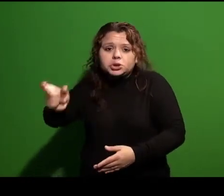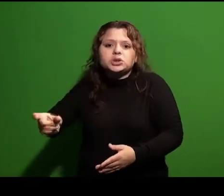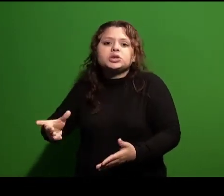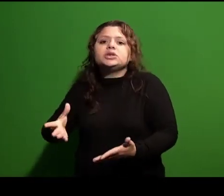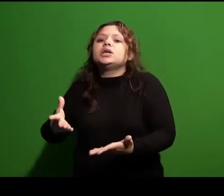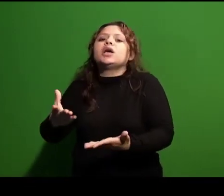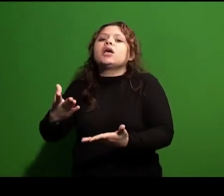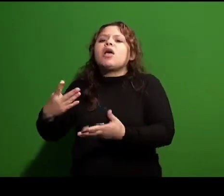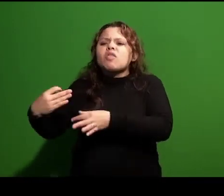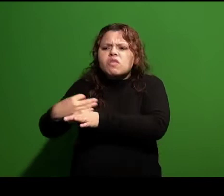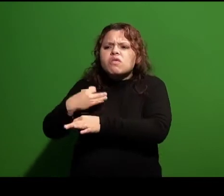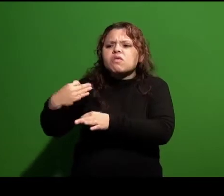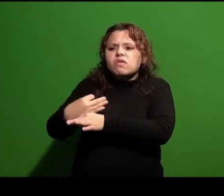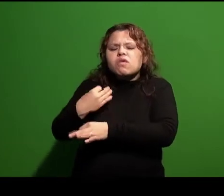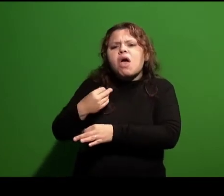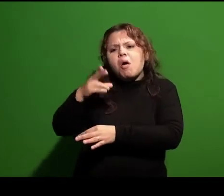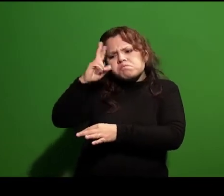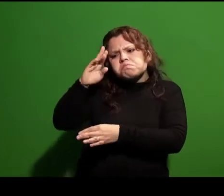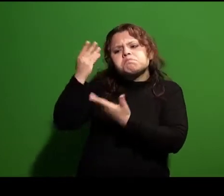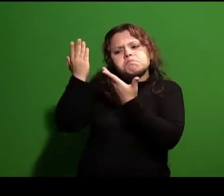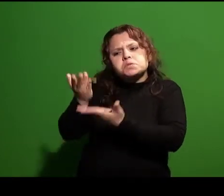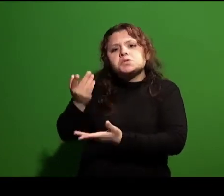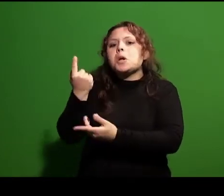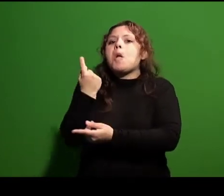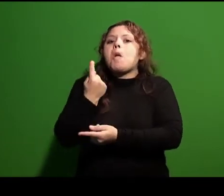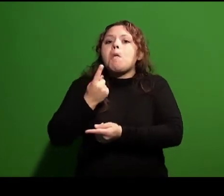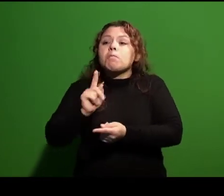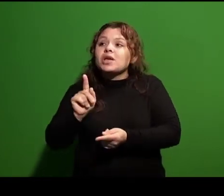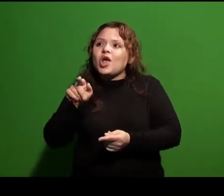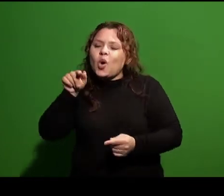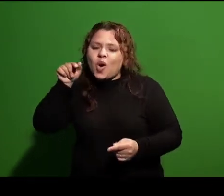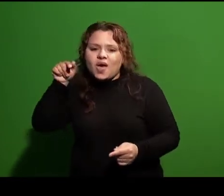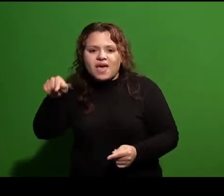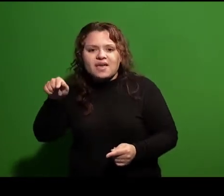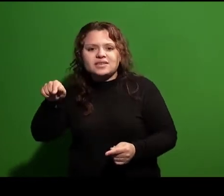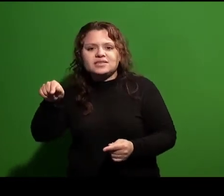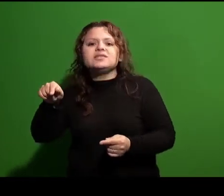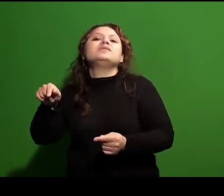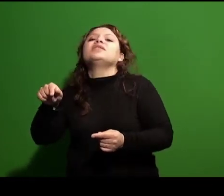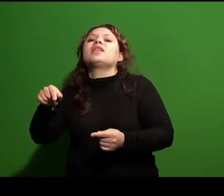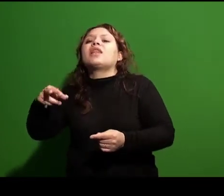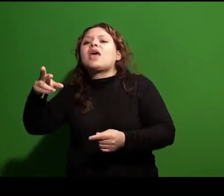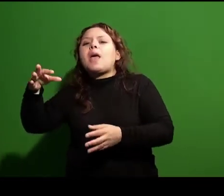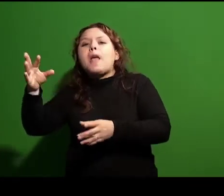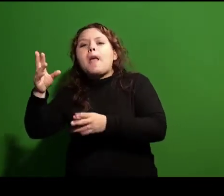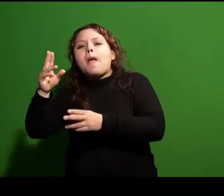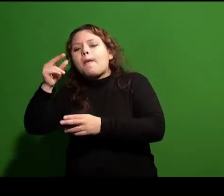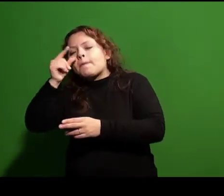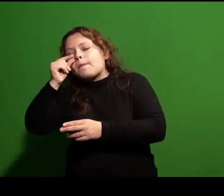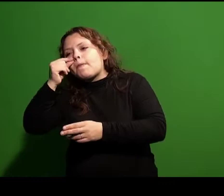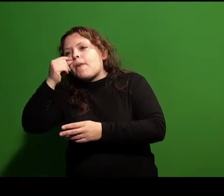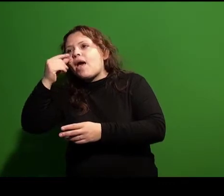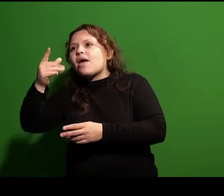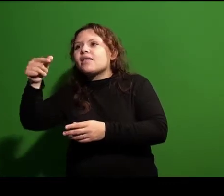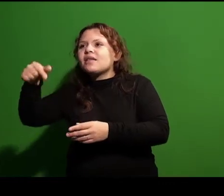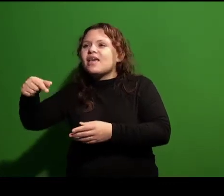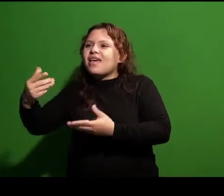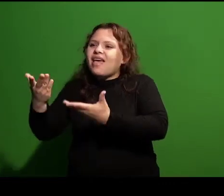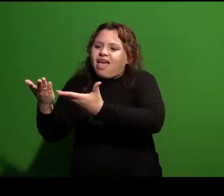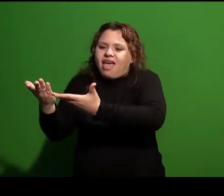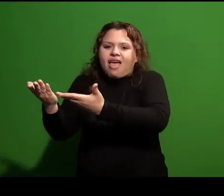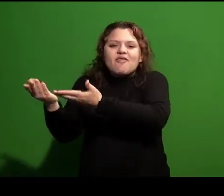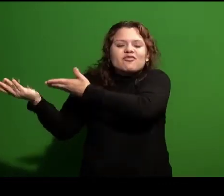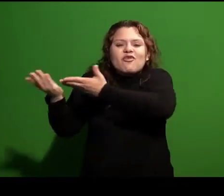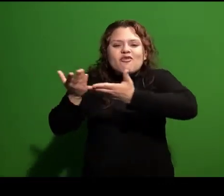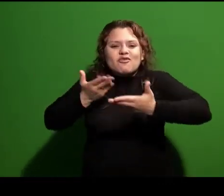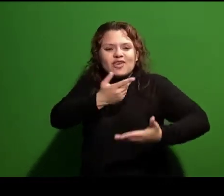parecía, pero para lo que nos es provechoso, para que participemos de su santidad. Es verdad que